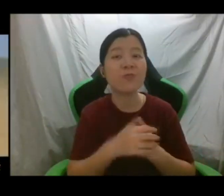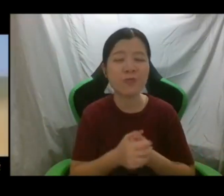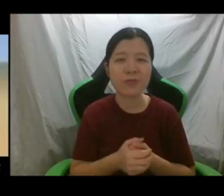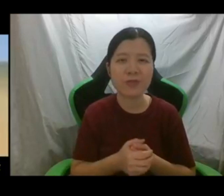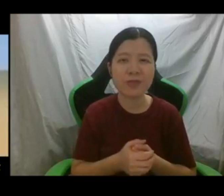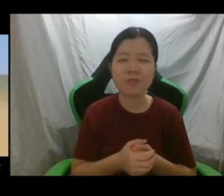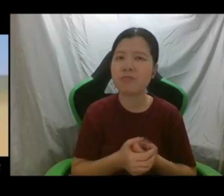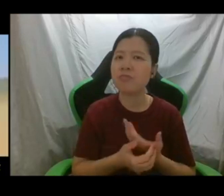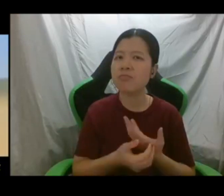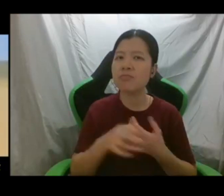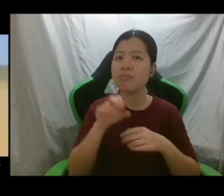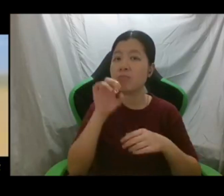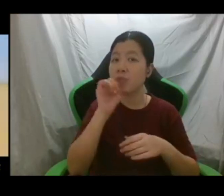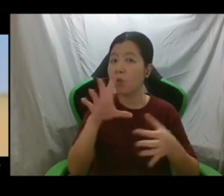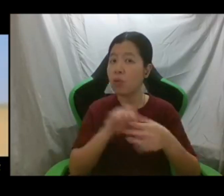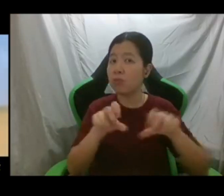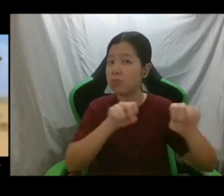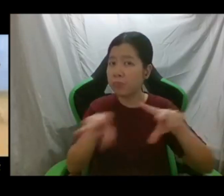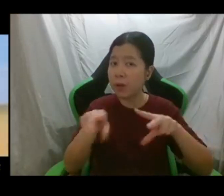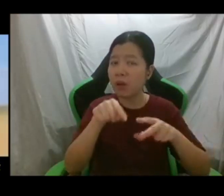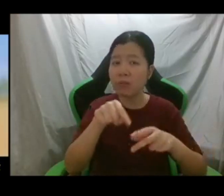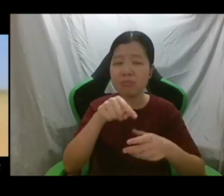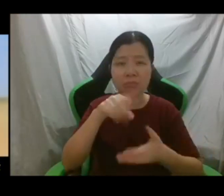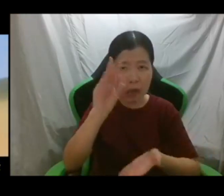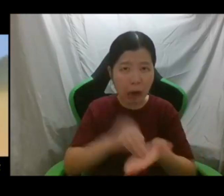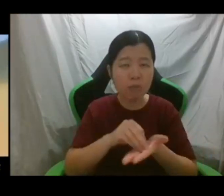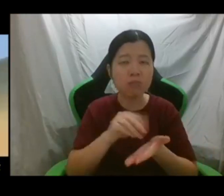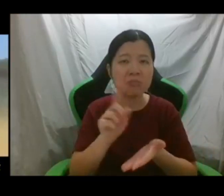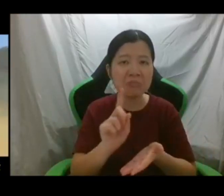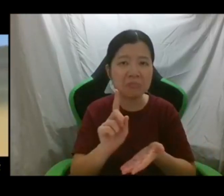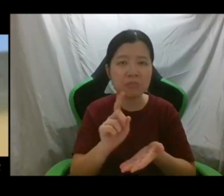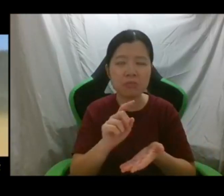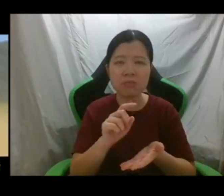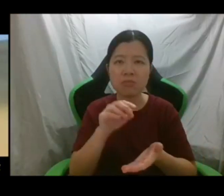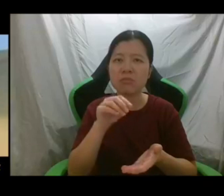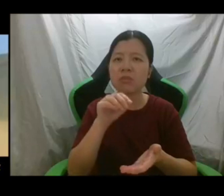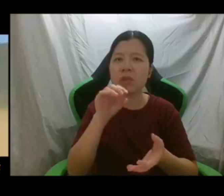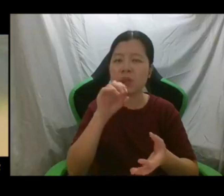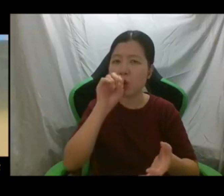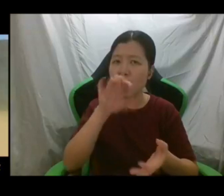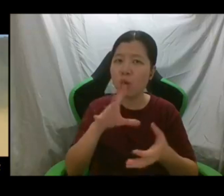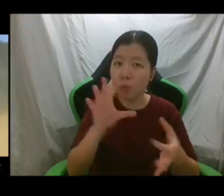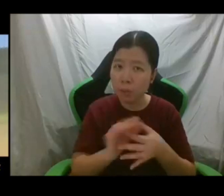講到獵豹，一定要提嘅，當然就係佢哋奔跑嘅速度啦。